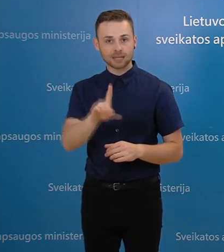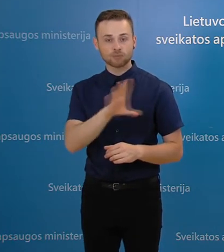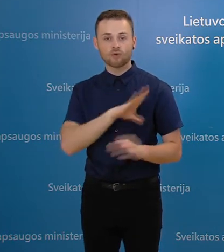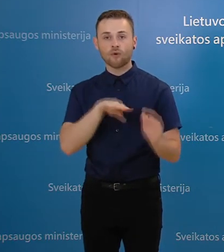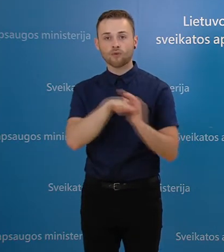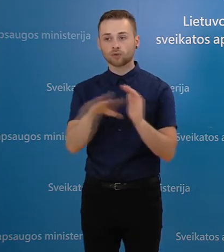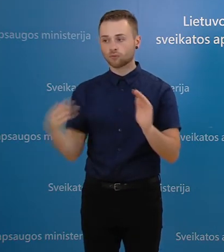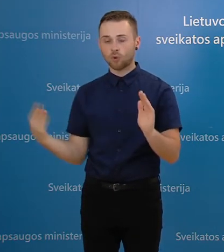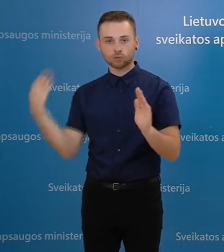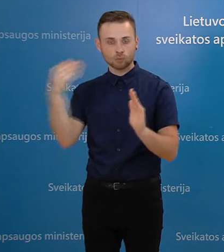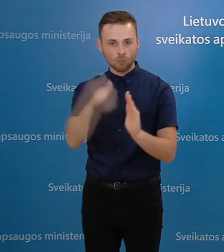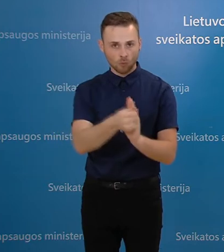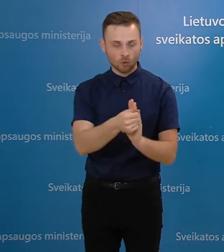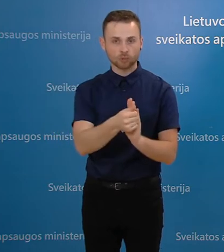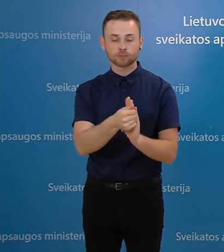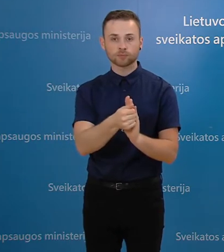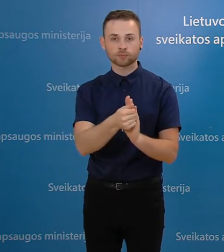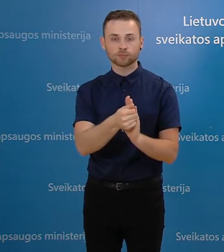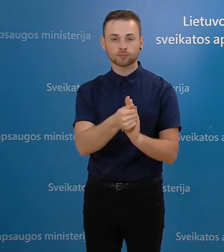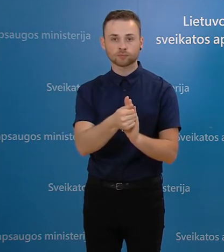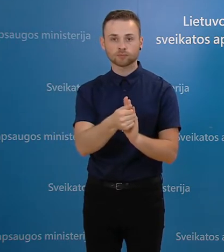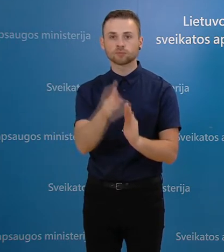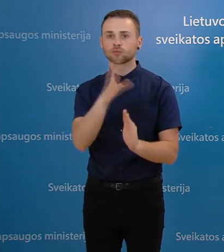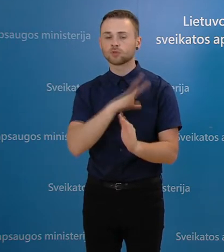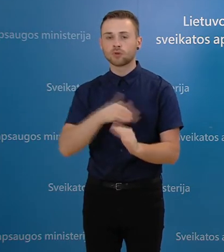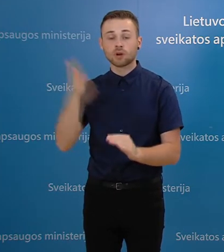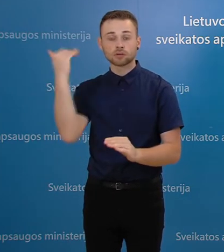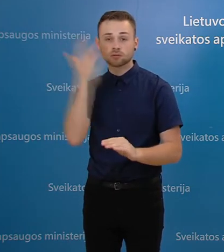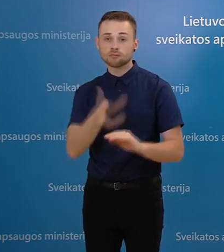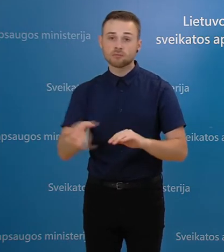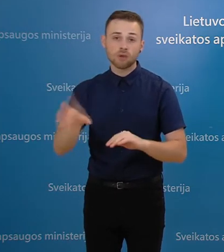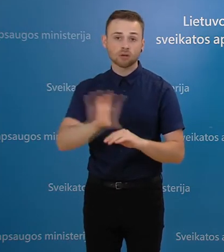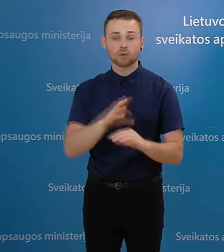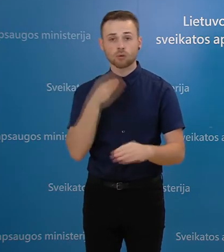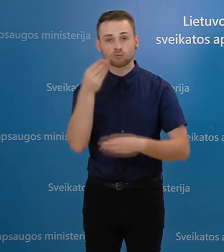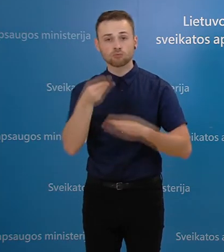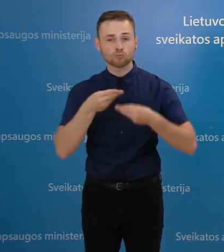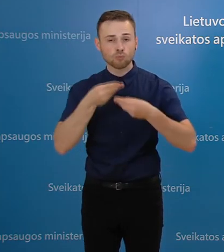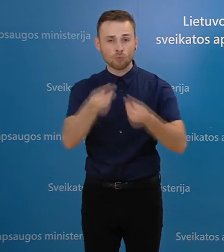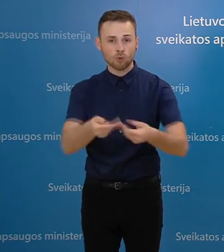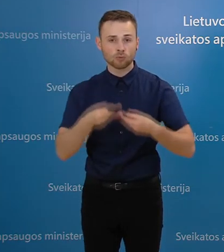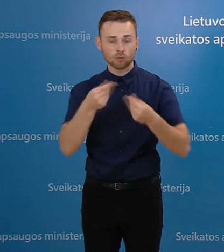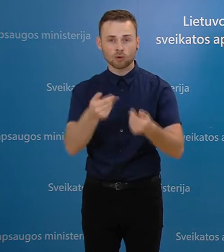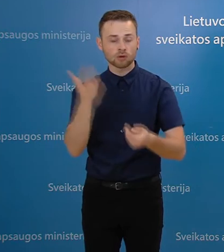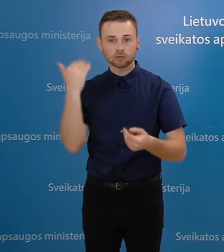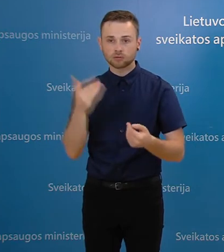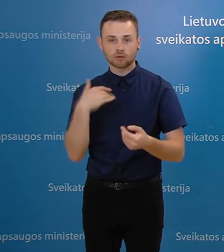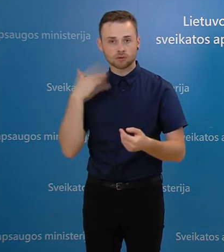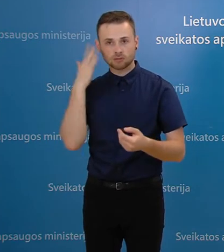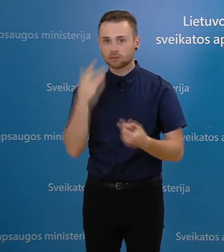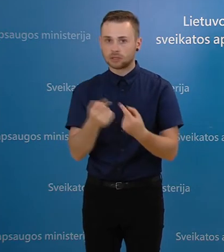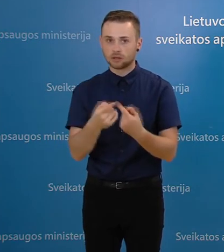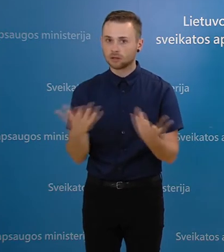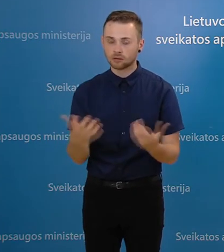fondo įmokų būdavo permokama už vaistus, tikrai buvo netoleruotina situacija ir